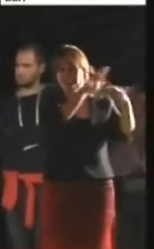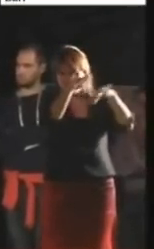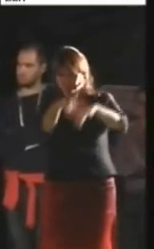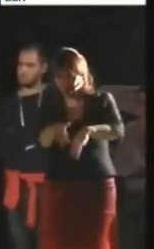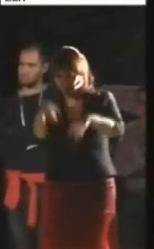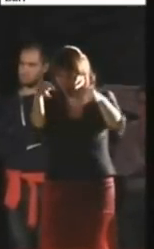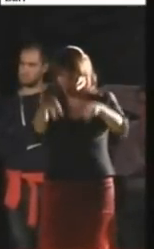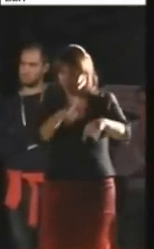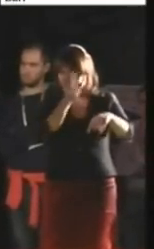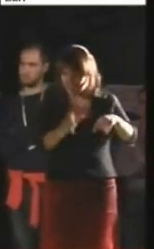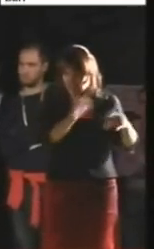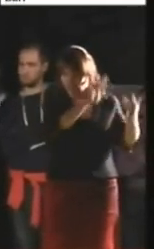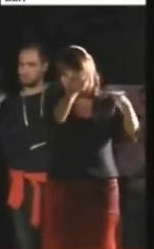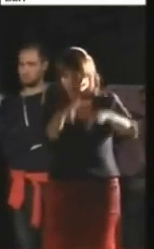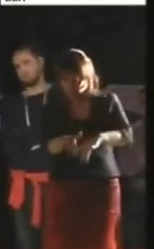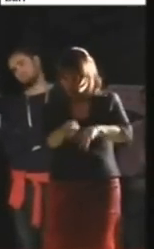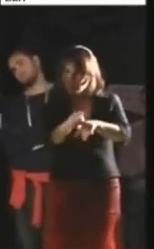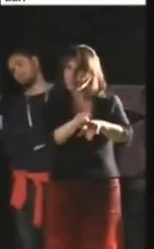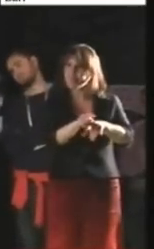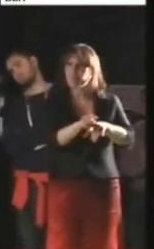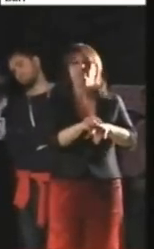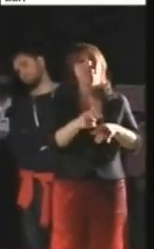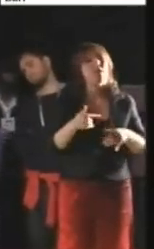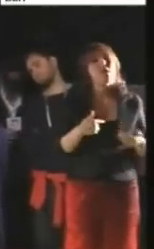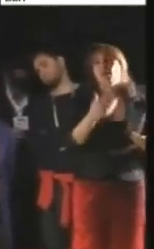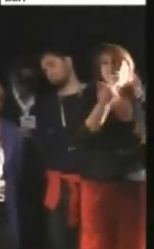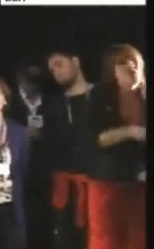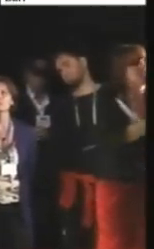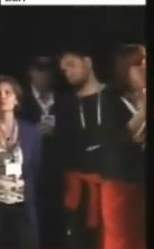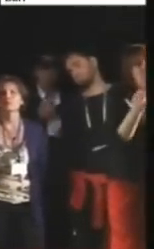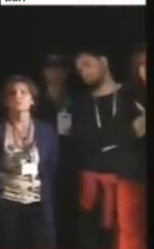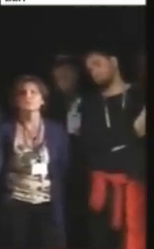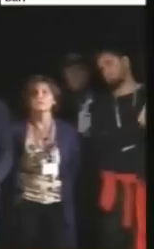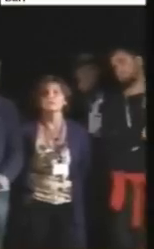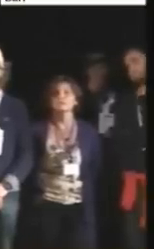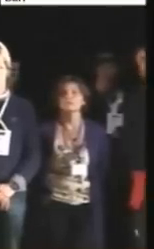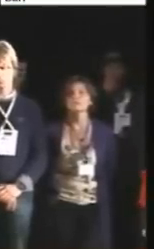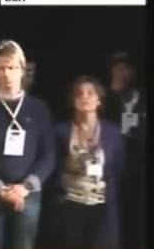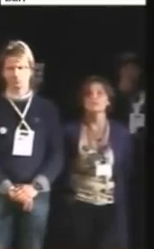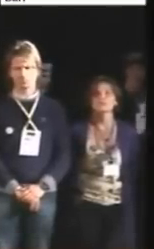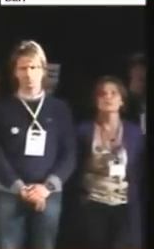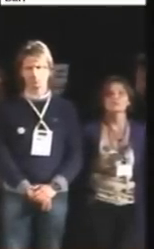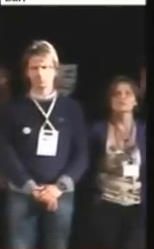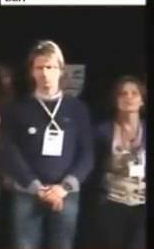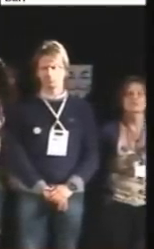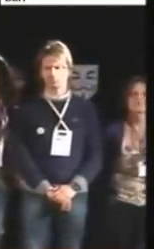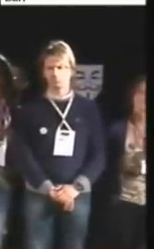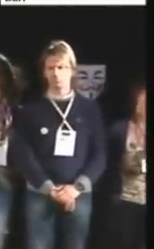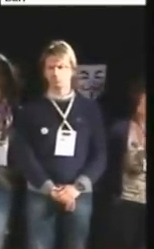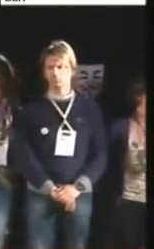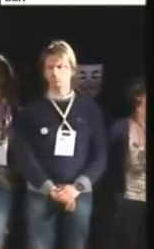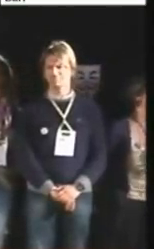nel paese dove ha chiesto l'asilo. È tornato e ha detto: non vedo l'ora di riscappare per andare in carcere in Svizzera, che si stava da